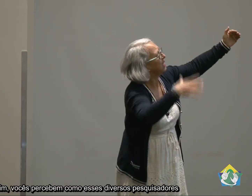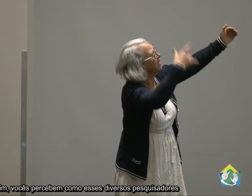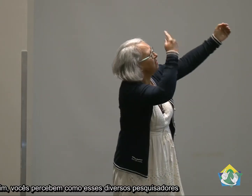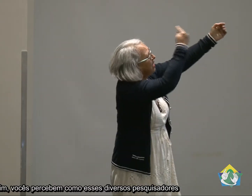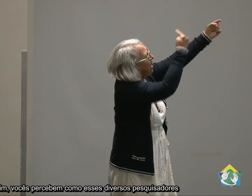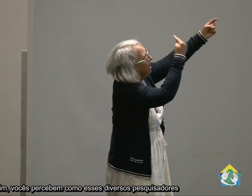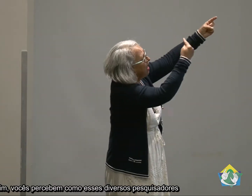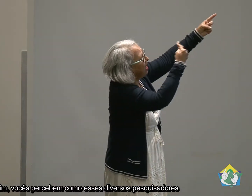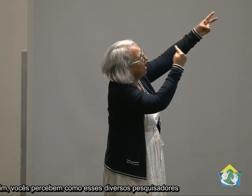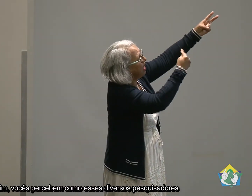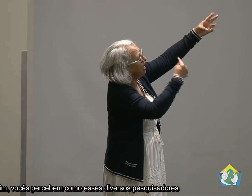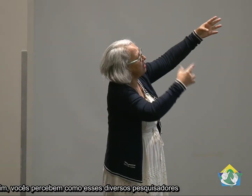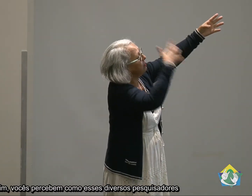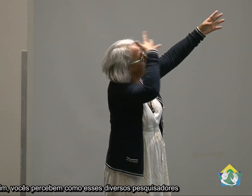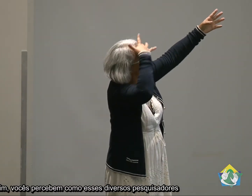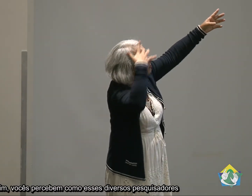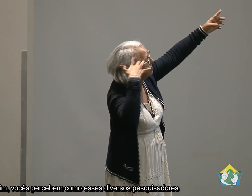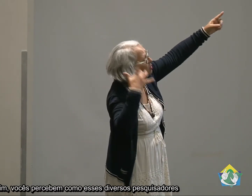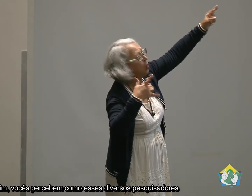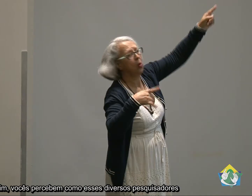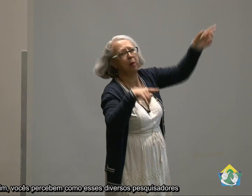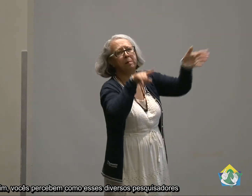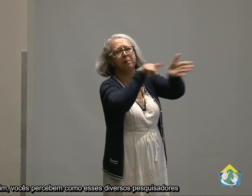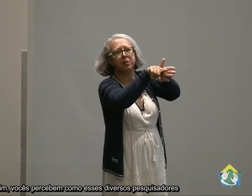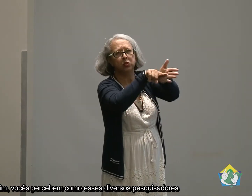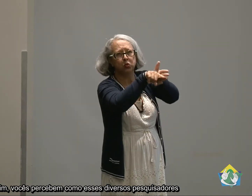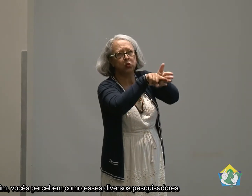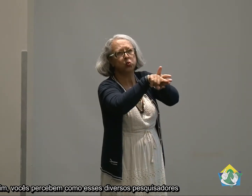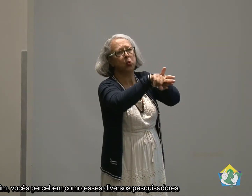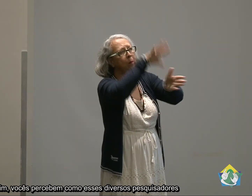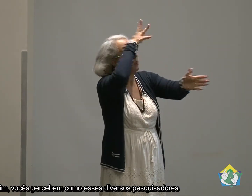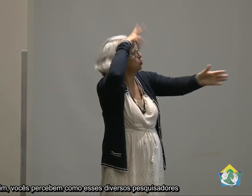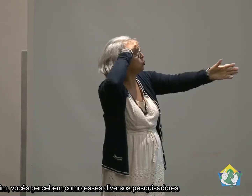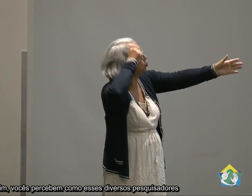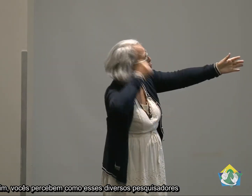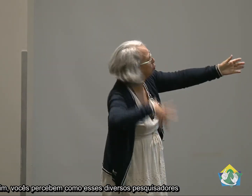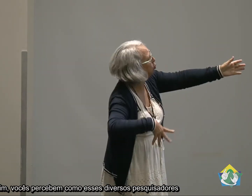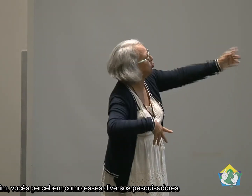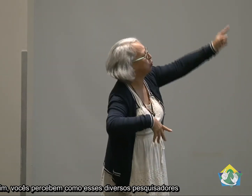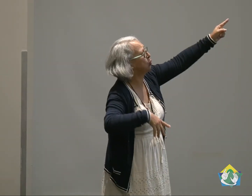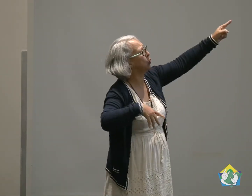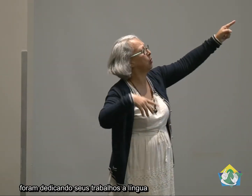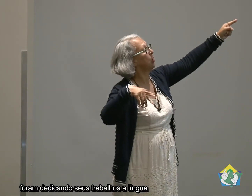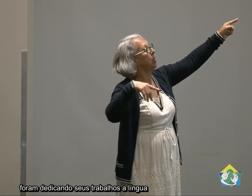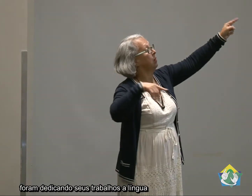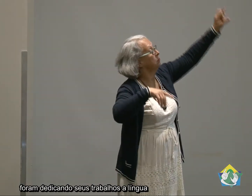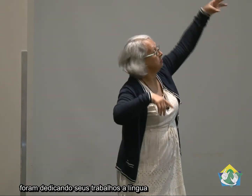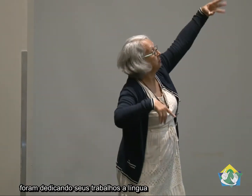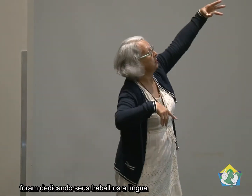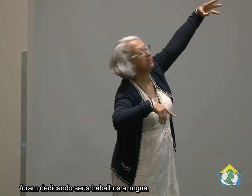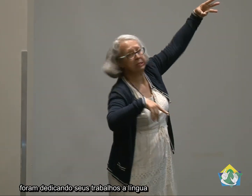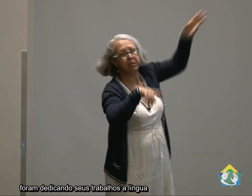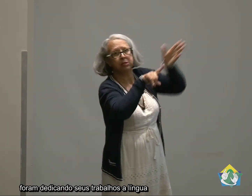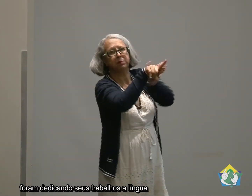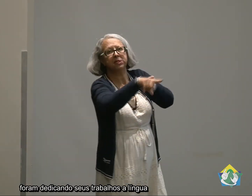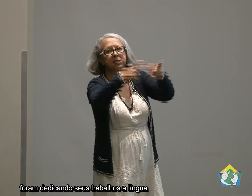Enfim, vocês percebem como esses diversos pesquisadores foram dedicando os seus trabalhos